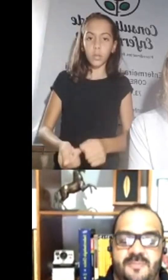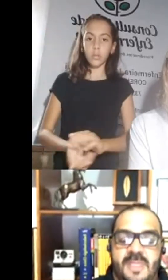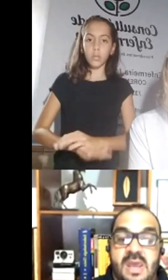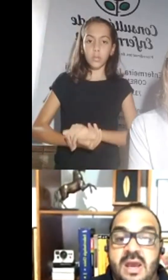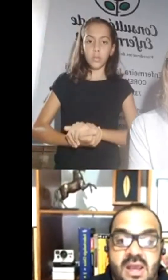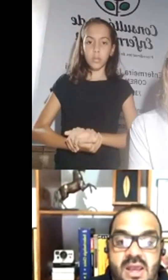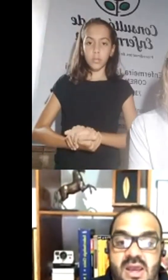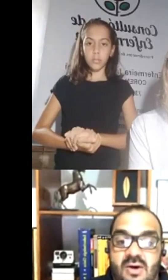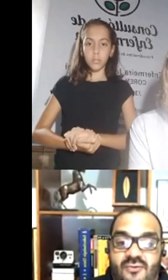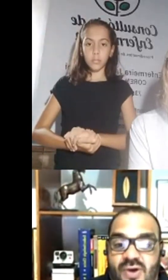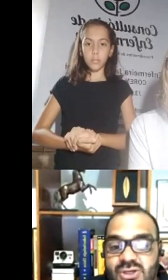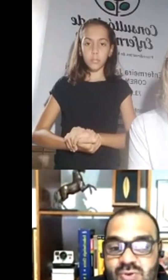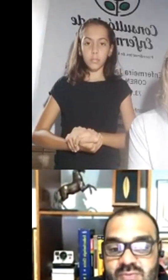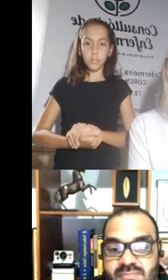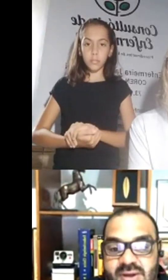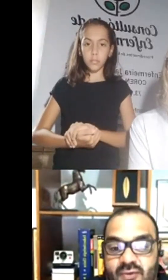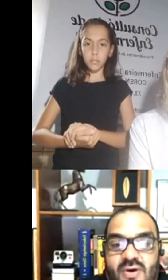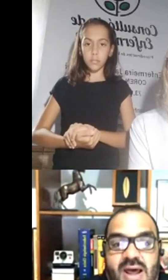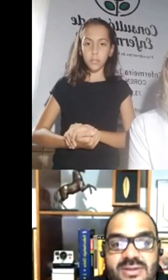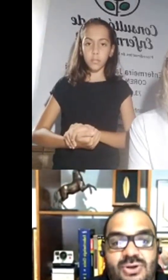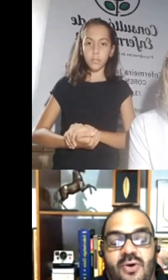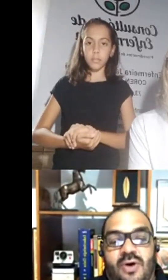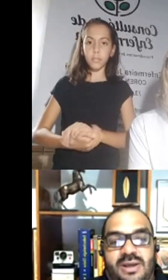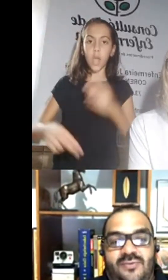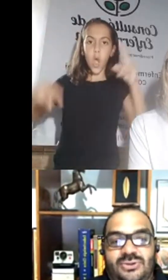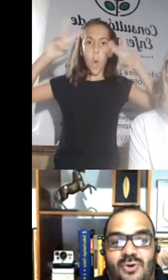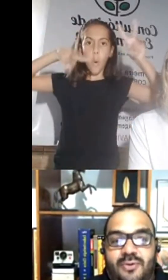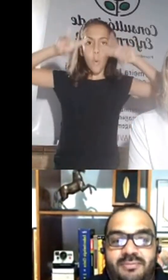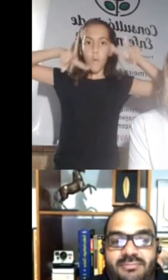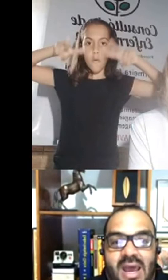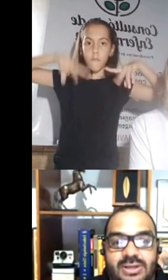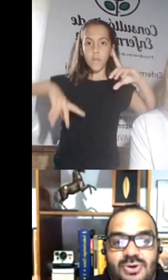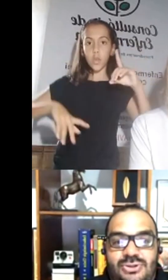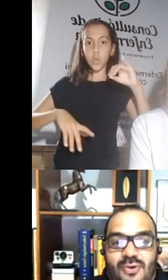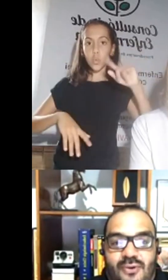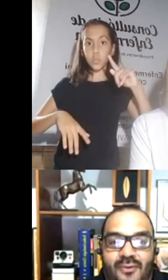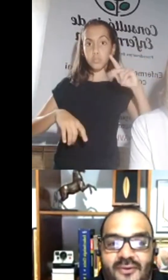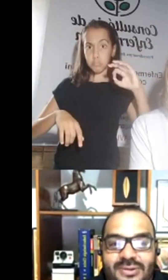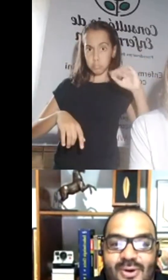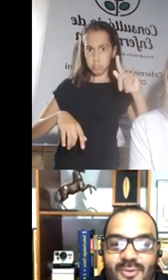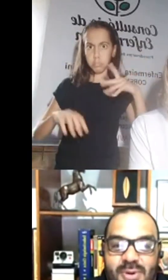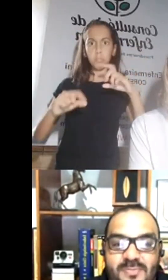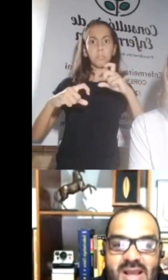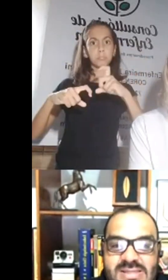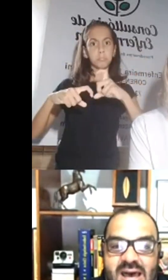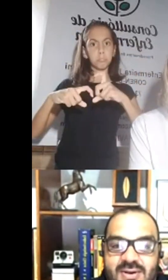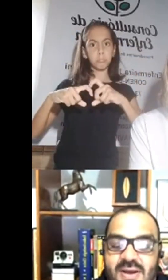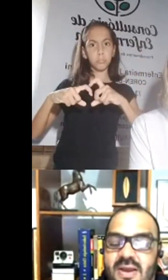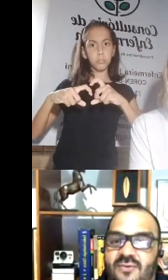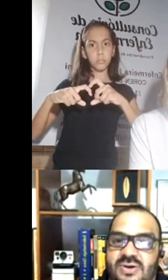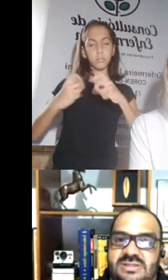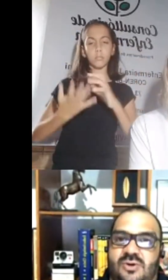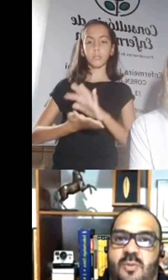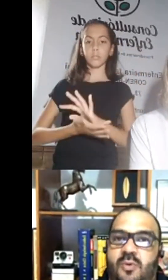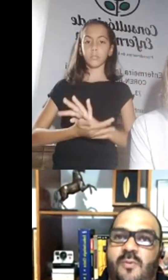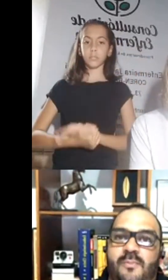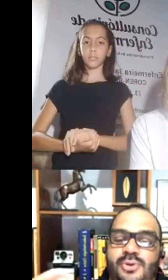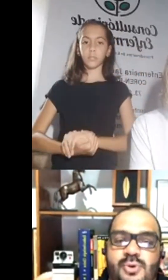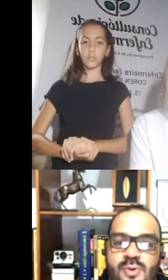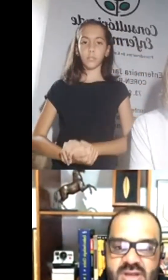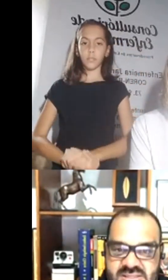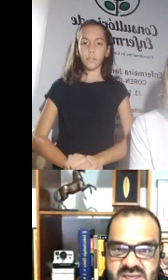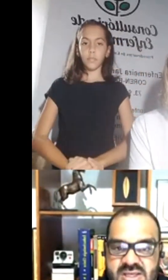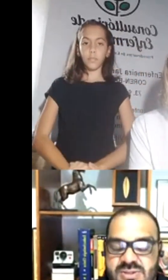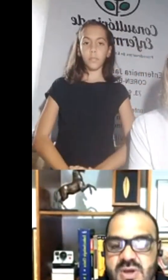seguinte, eu vou falar Diogo aqui, Diogo médico e Diogo para o empresário, né? Eu vejo assim como